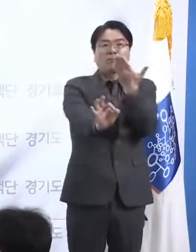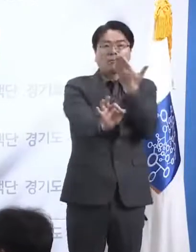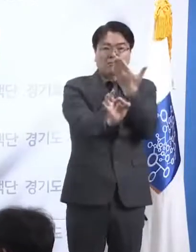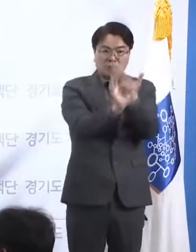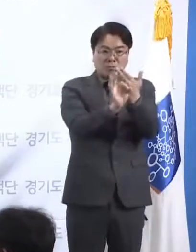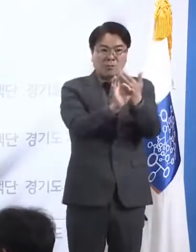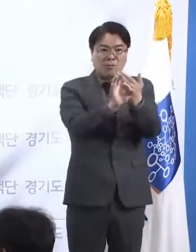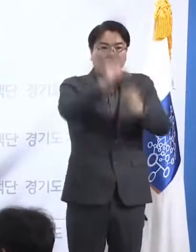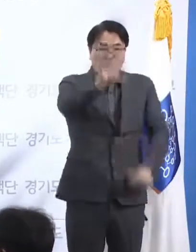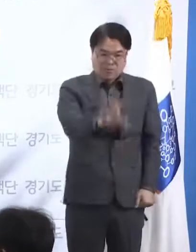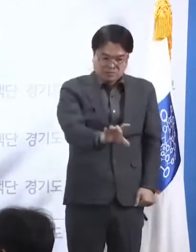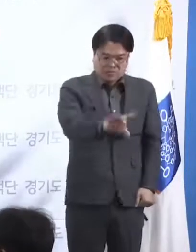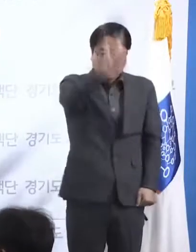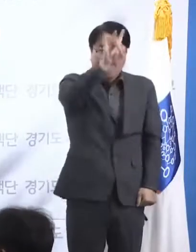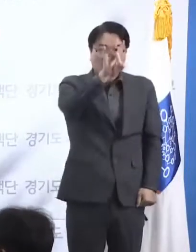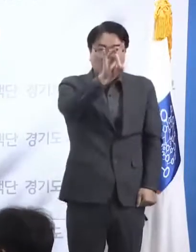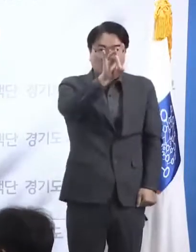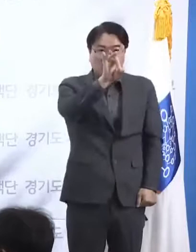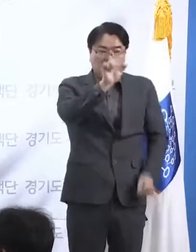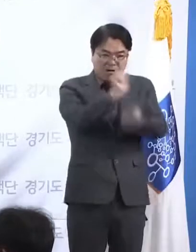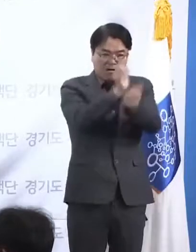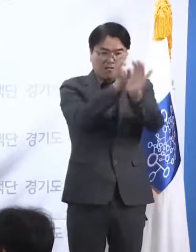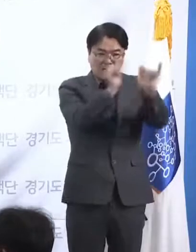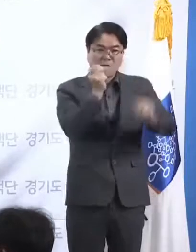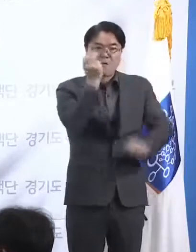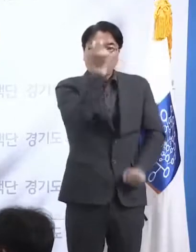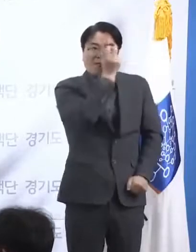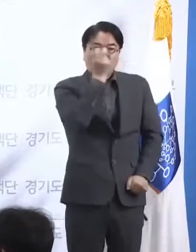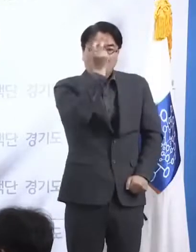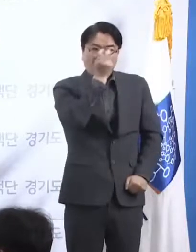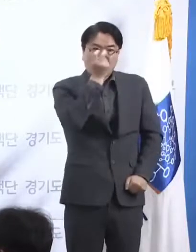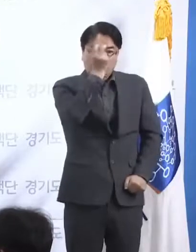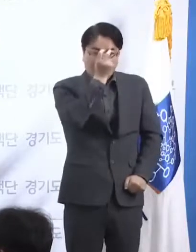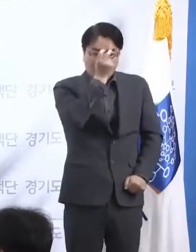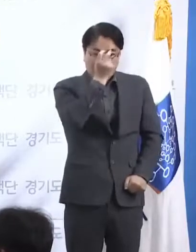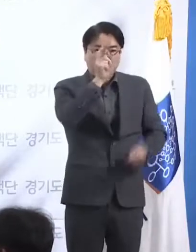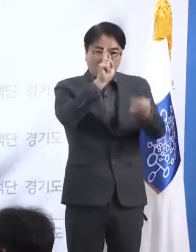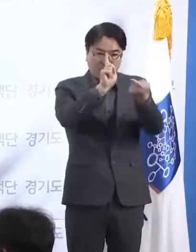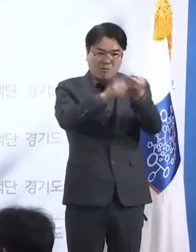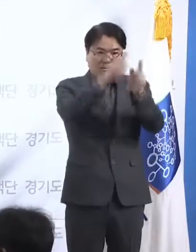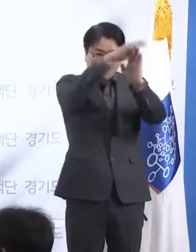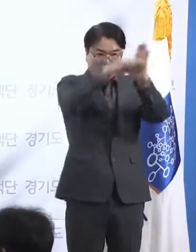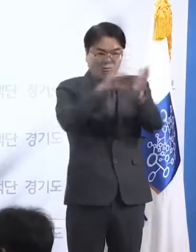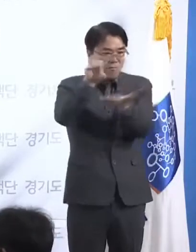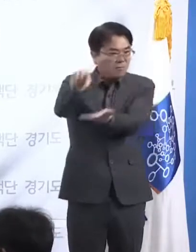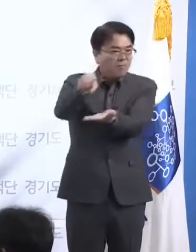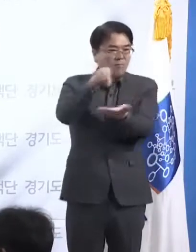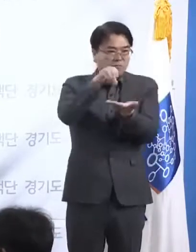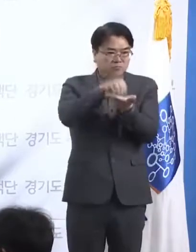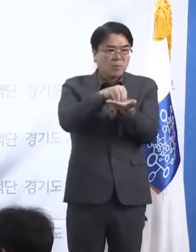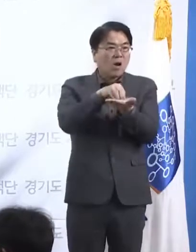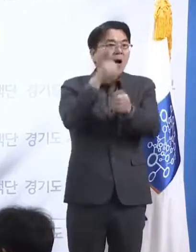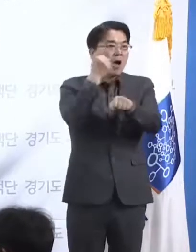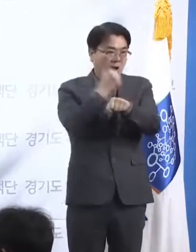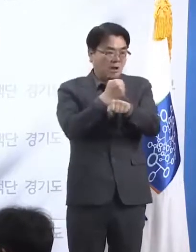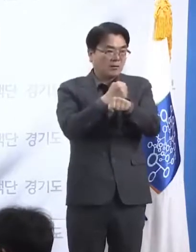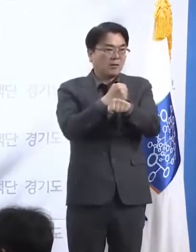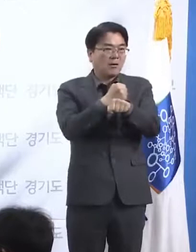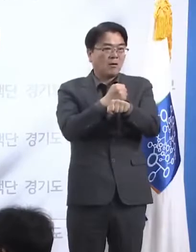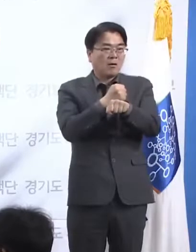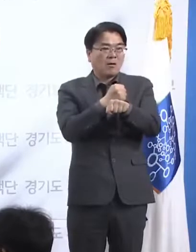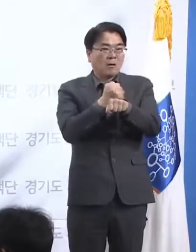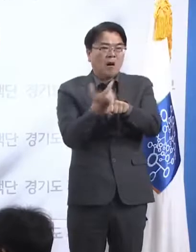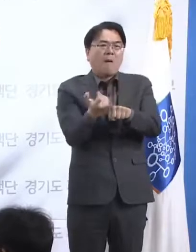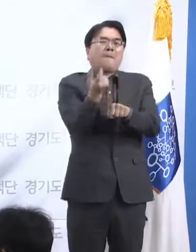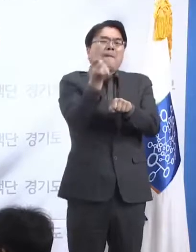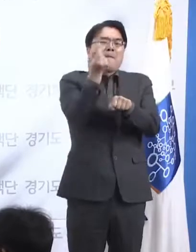감염자 조사 과정에서 출입 여부가 확인된다는 점을 참고해서 코로나19 감염 검사에